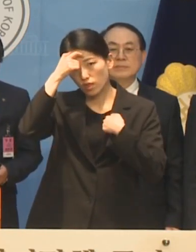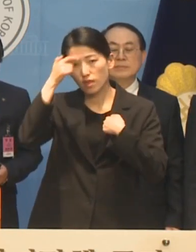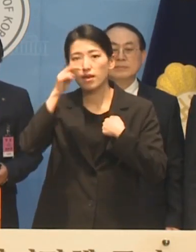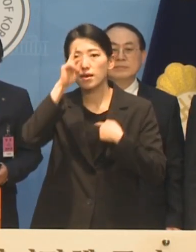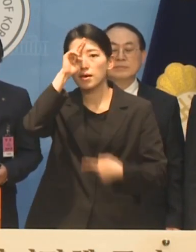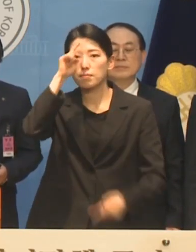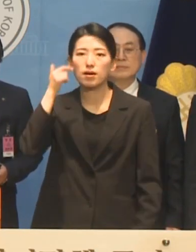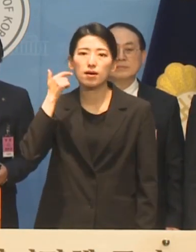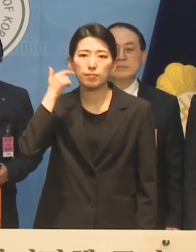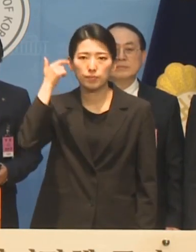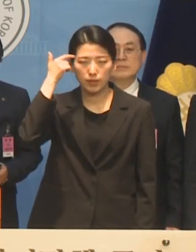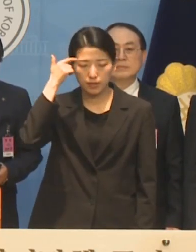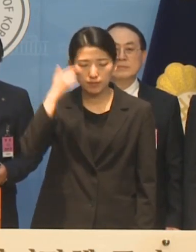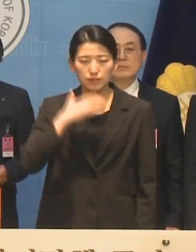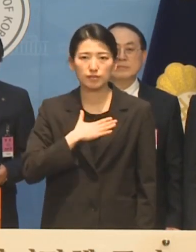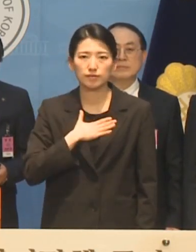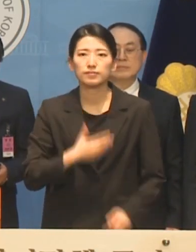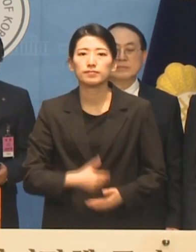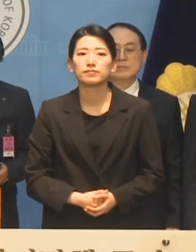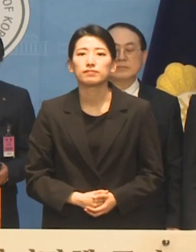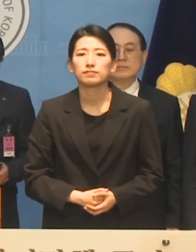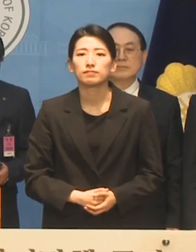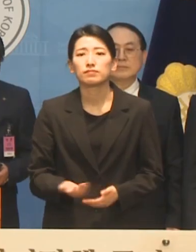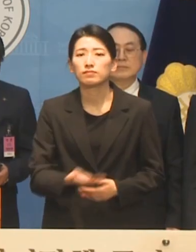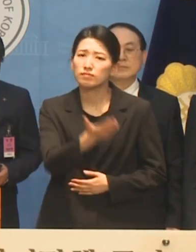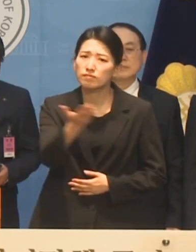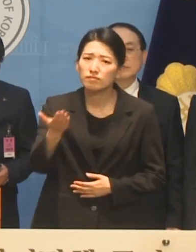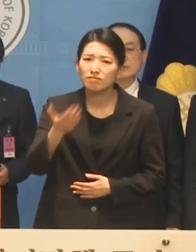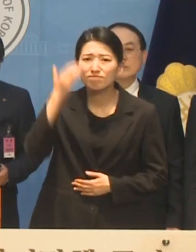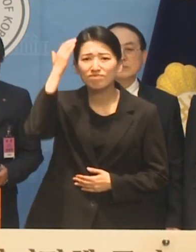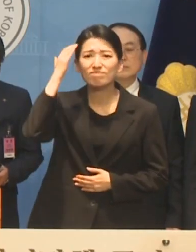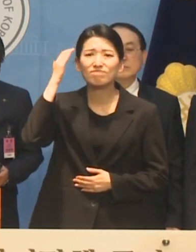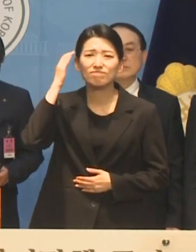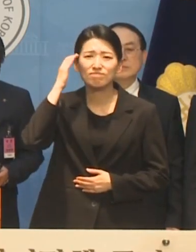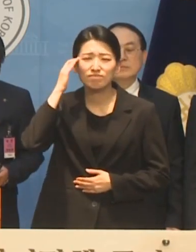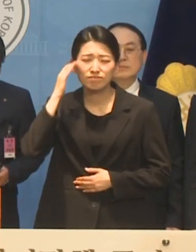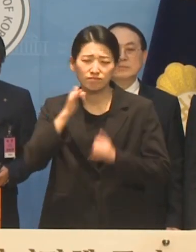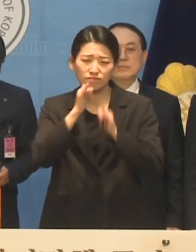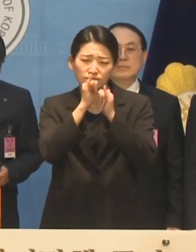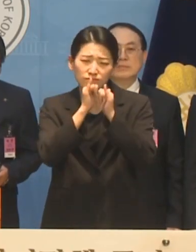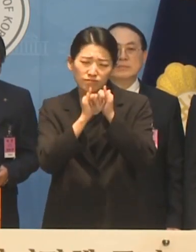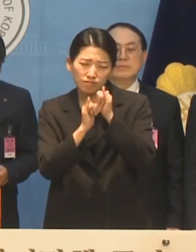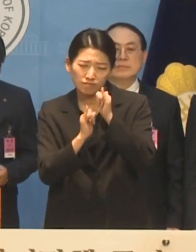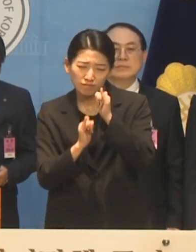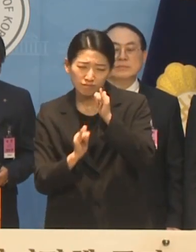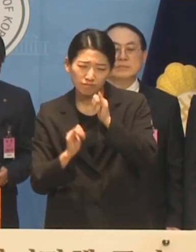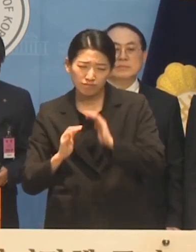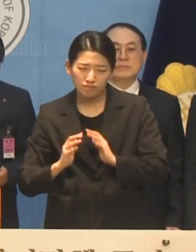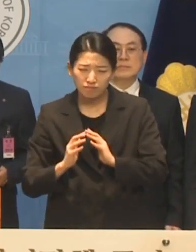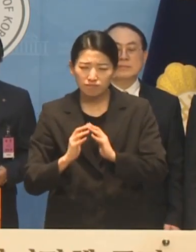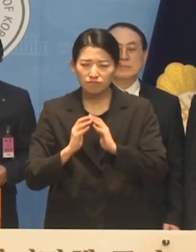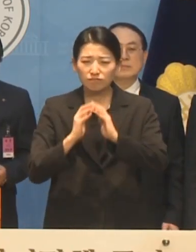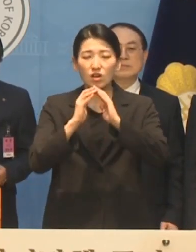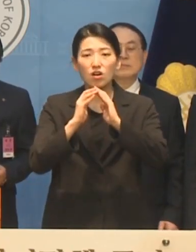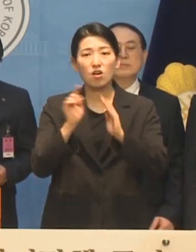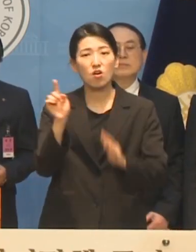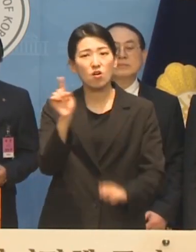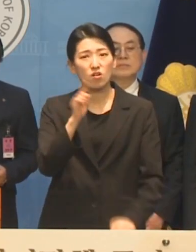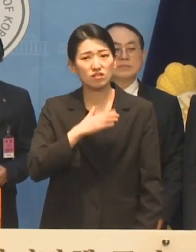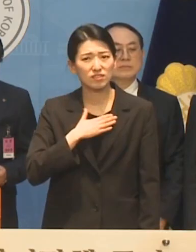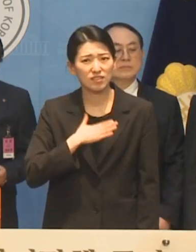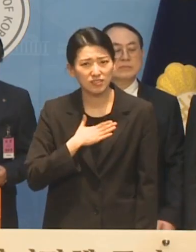합니다. 여러분, 우리 대한민국이 어떻게 세워졌는지는 기본적으로 상식적으로 다 알